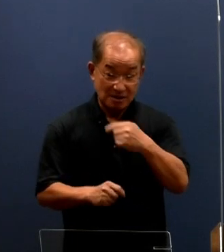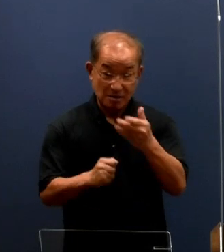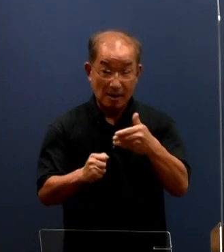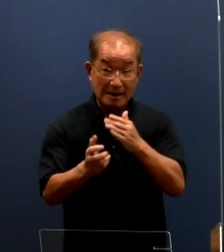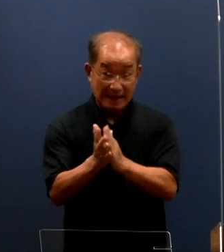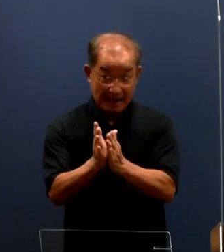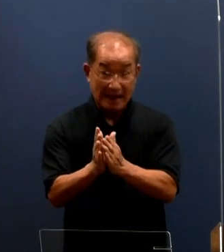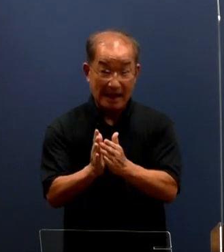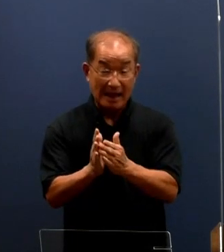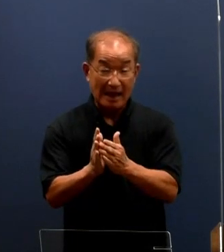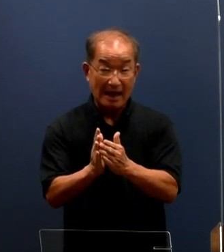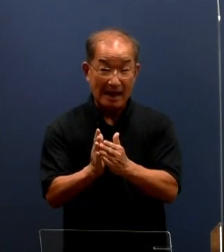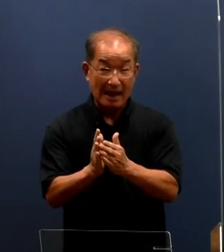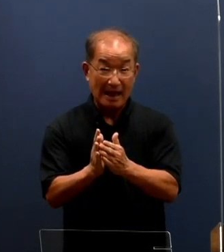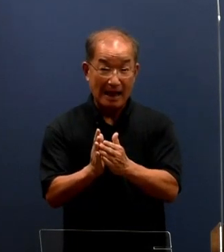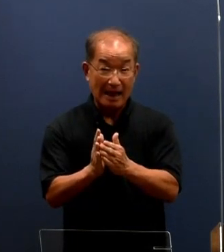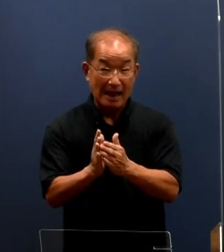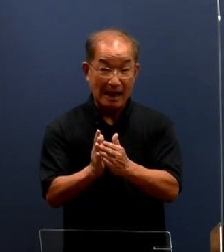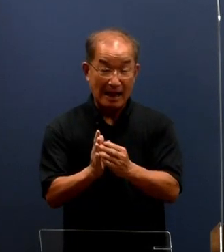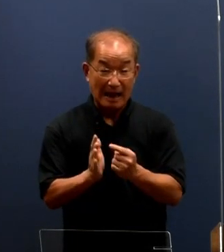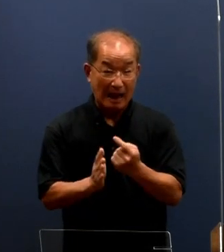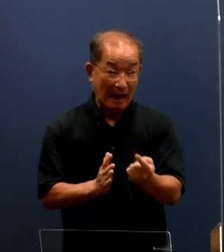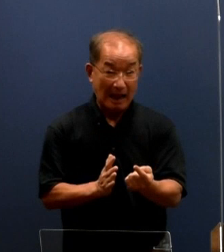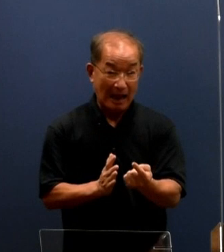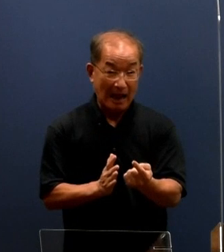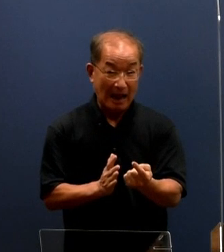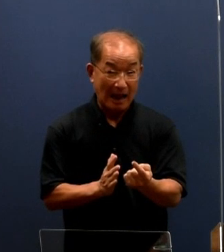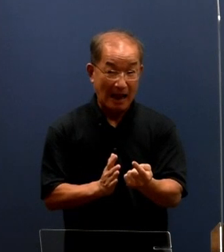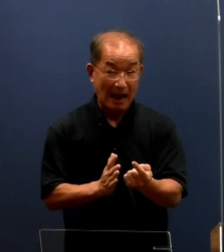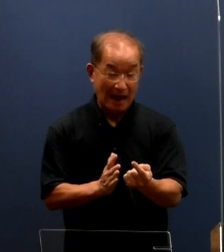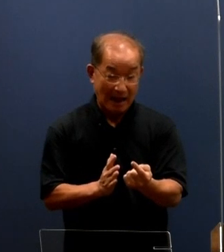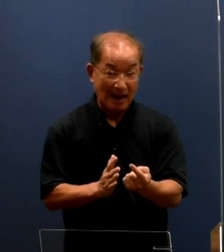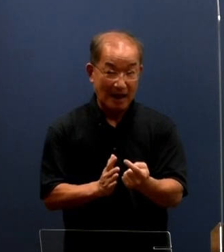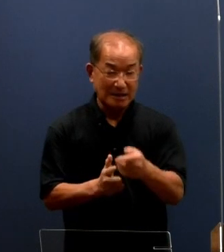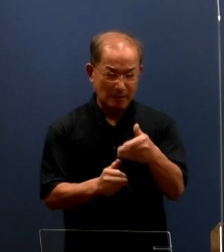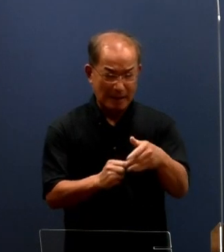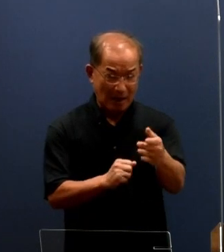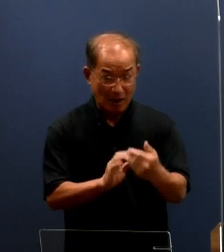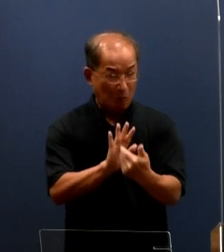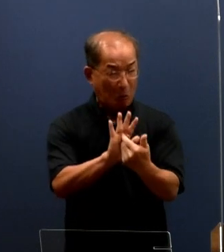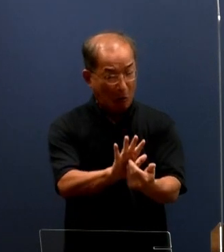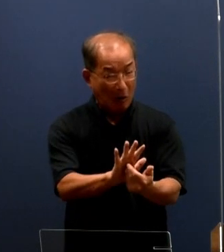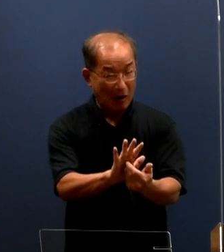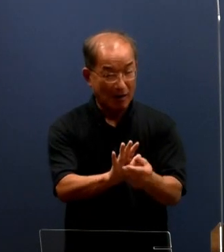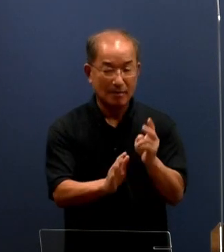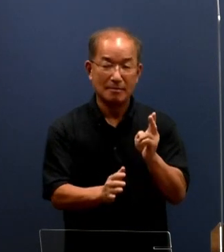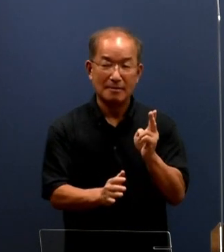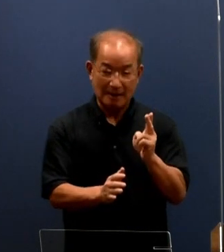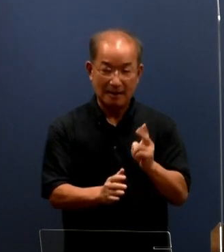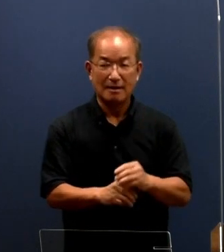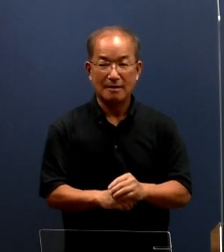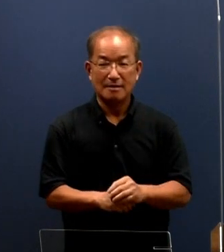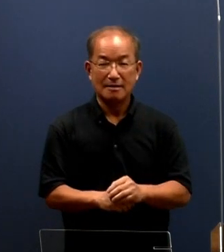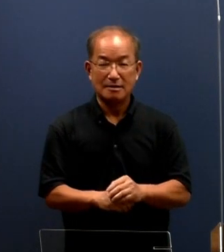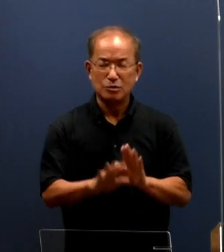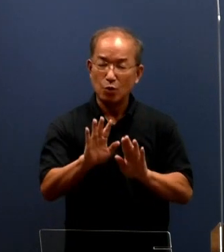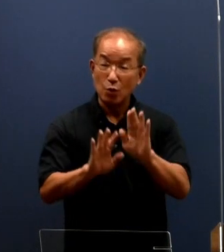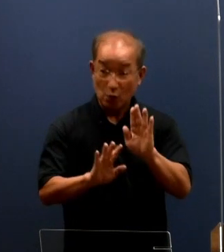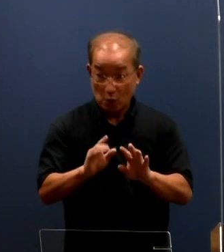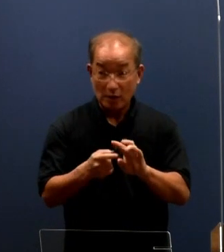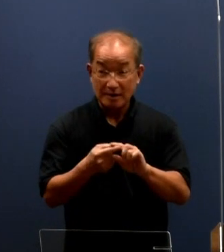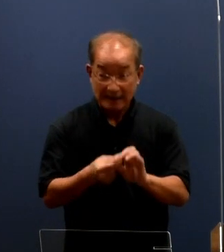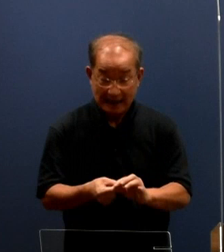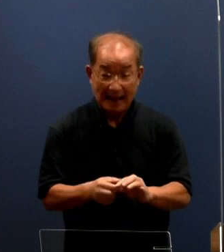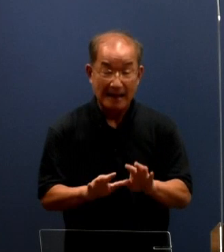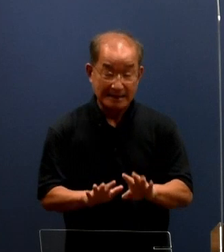来てくれるなっていうふうに、まあ、言われかねない、まあ、状況ですから、あの、まあ、そういう呼びかけは